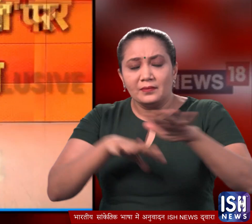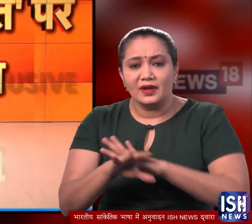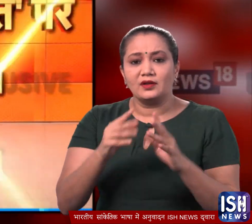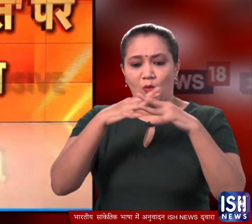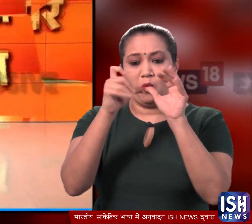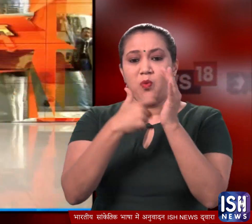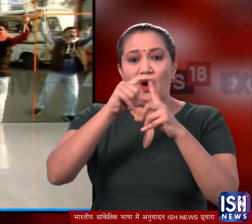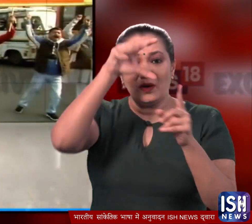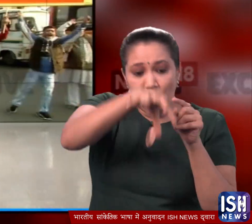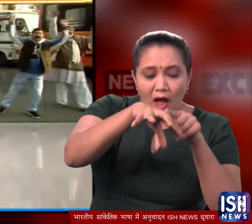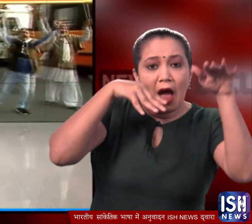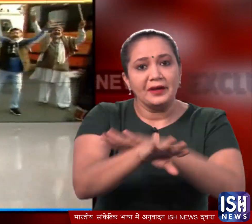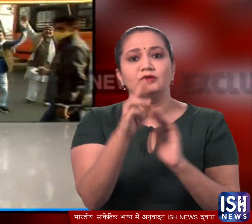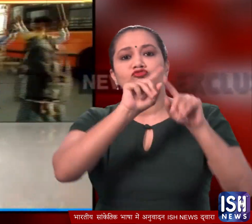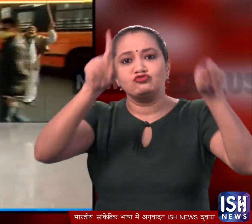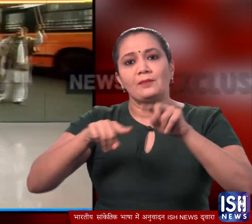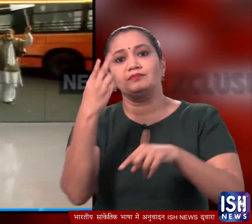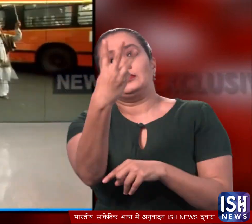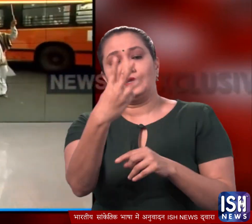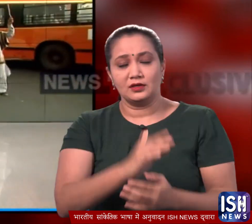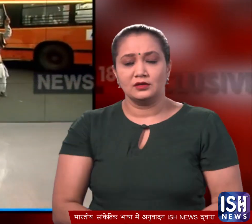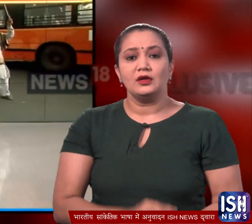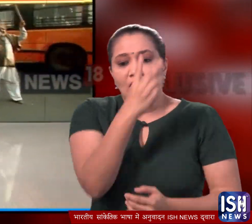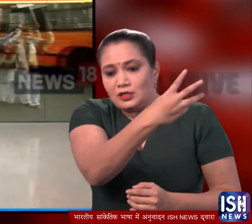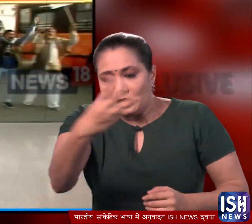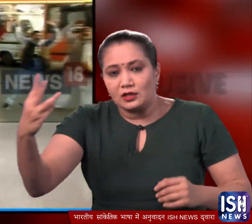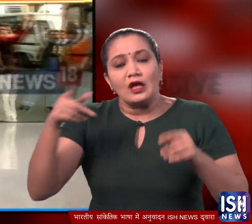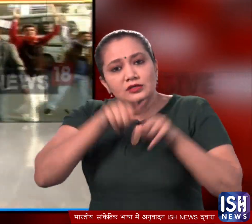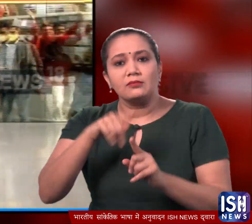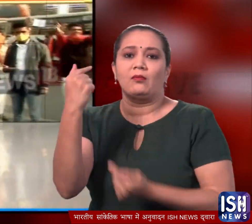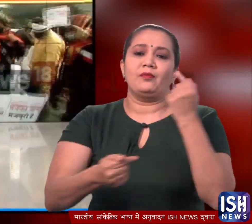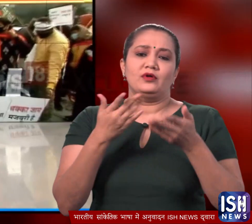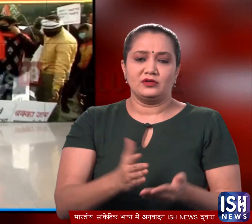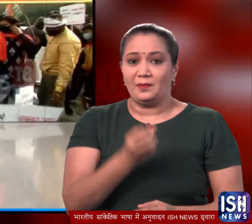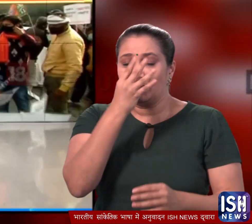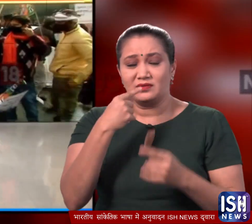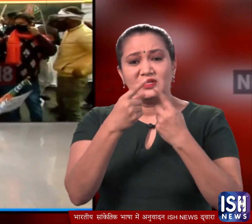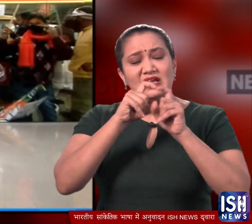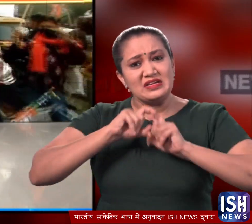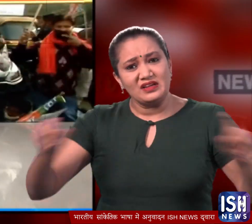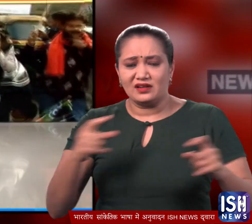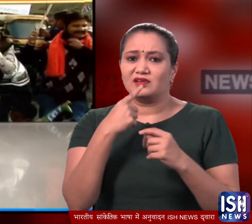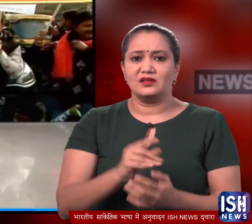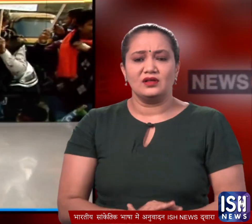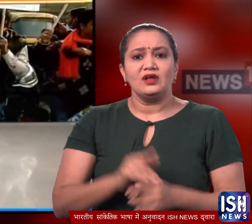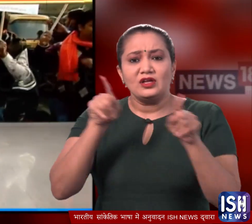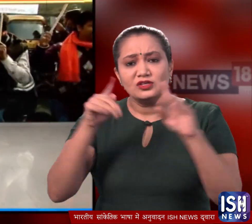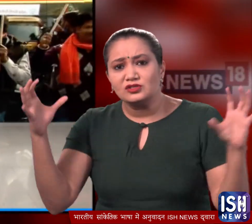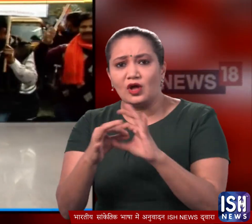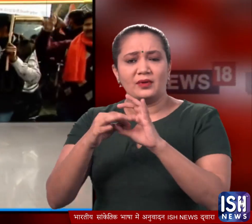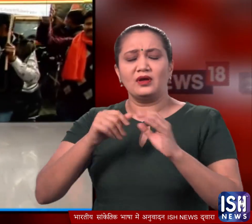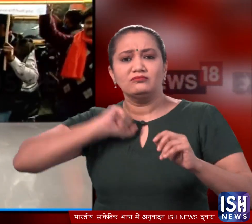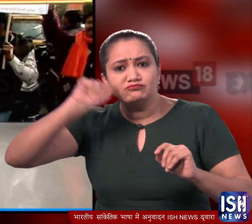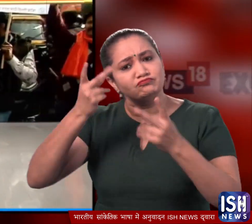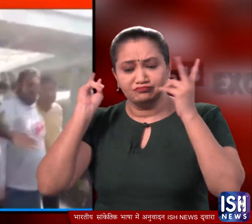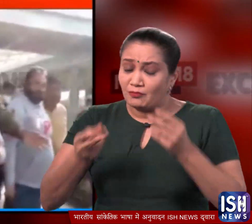शराब की दुकानें खुलेंगी और इसी बात पर दिल्ली की सियासत गरमाई हुई है। बीजेपी ने तो खुलेआम ऐलान कर दिया कि इस मुद्दे पर उसका प्रदर्शन आने वाले दिनों में